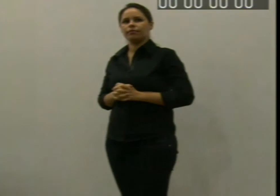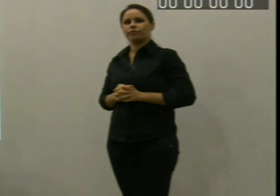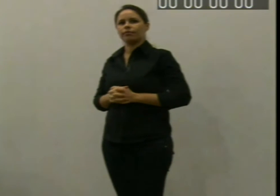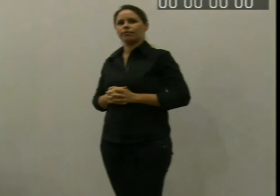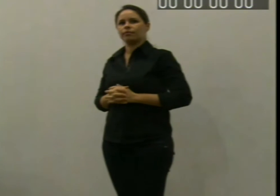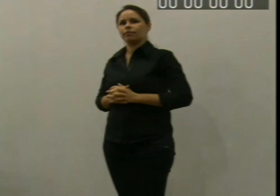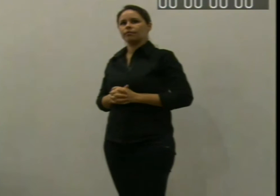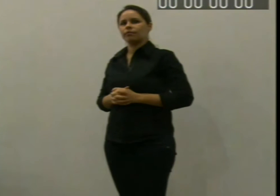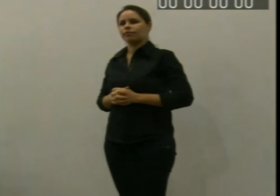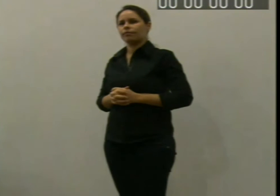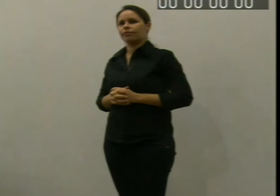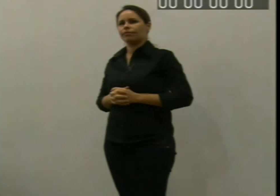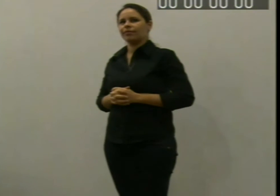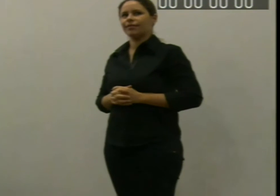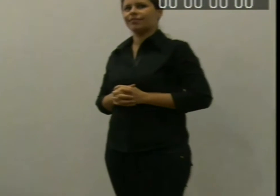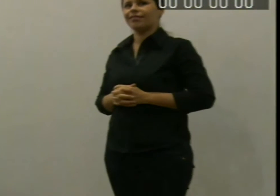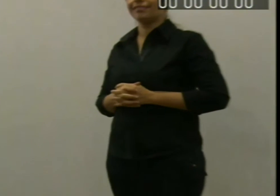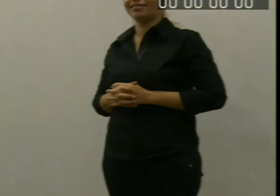dia